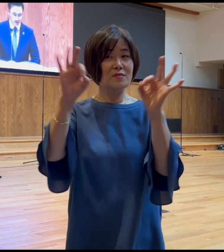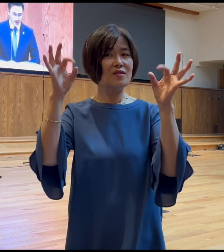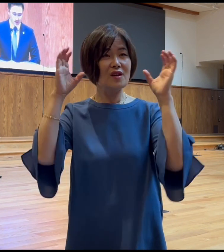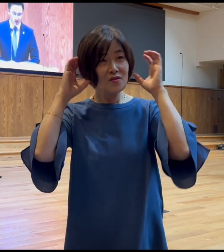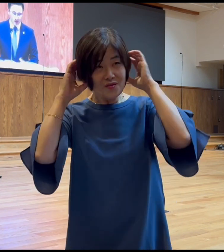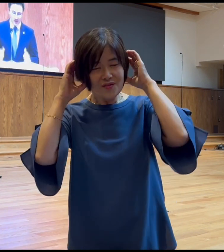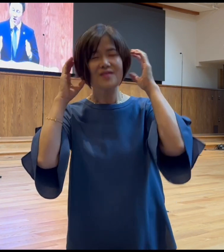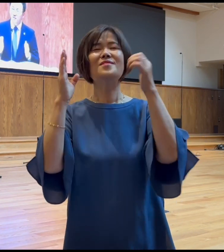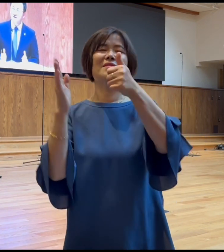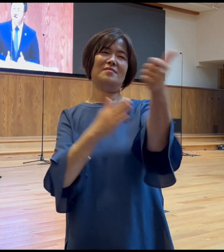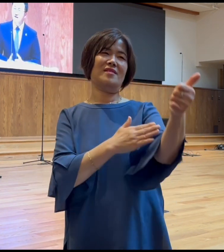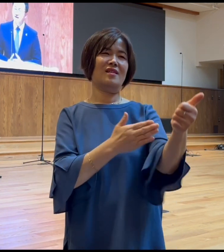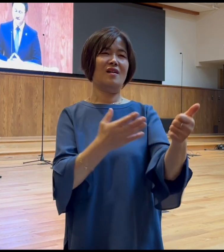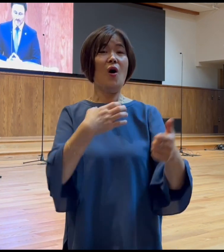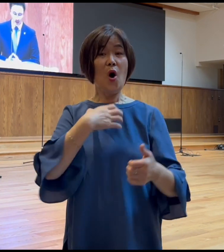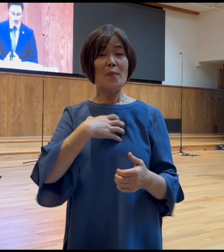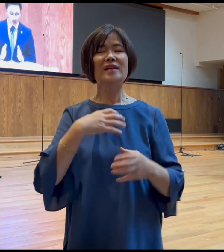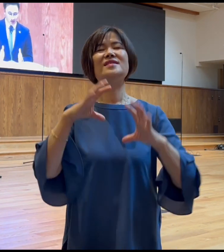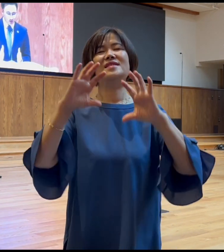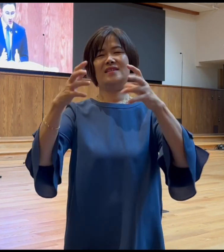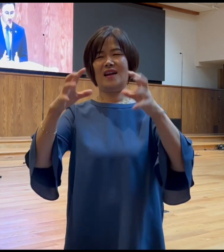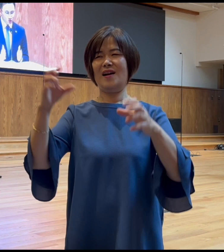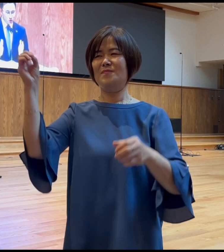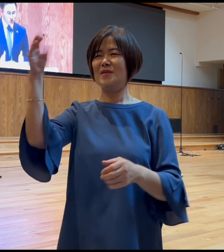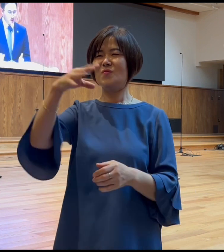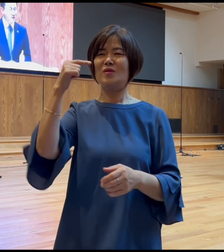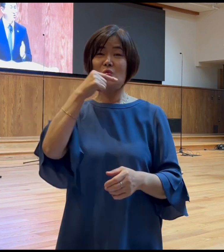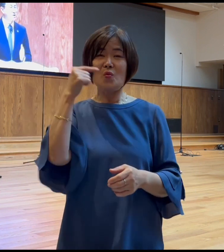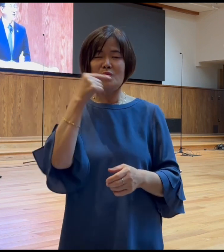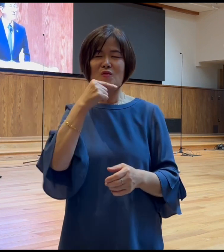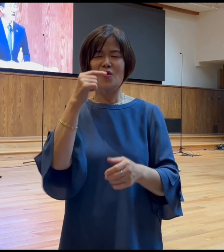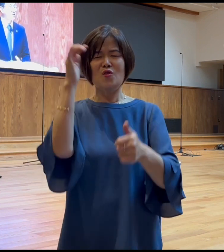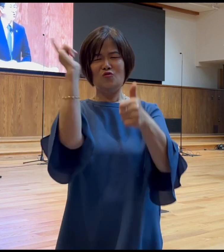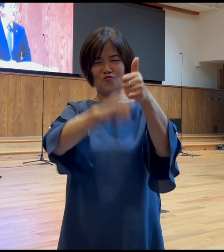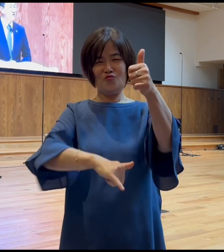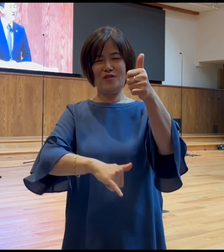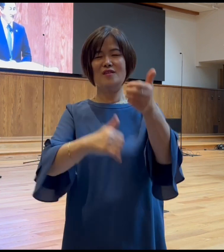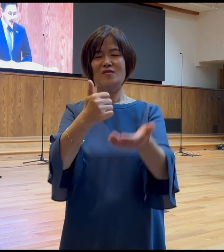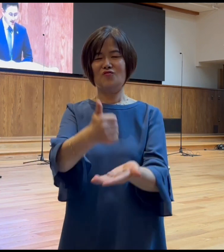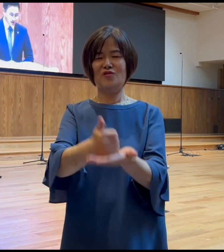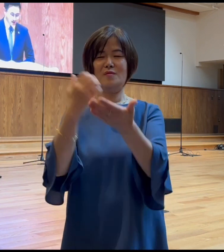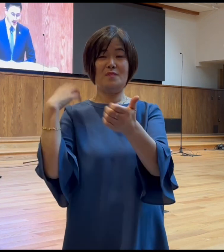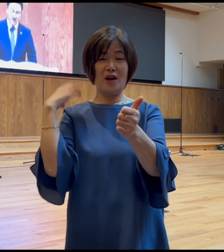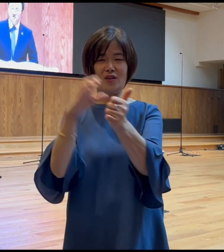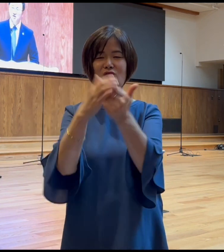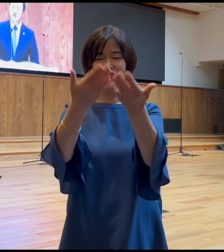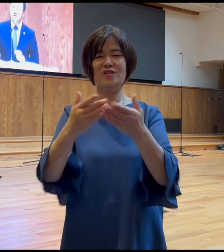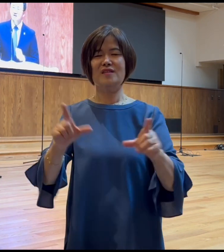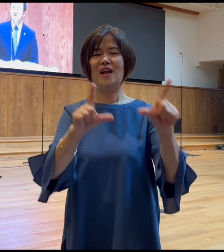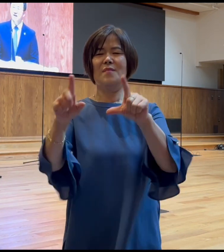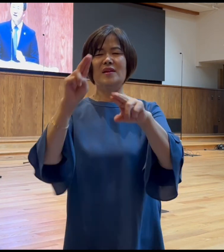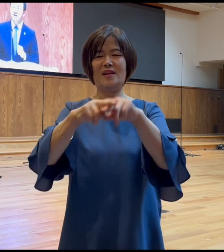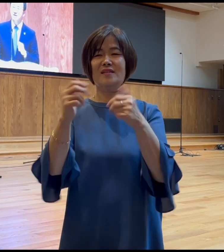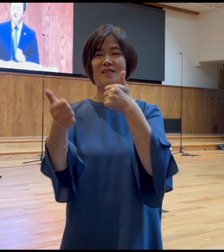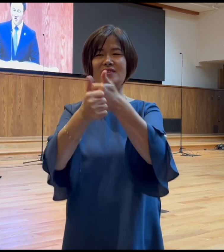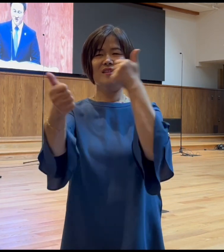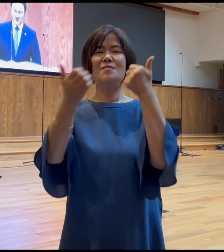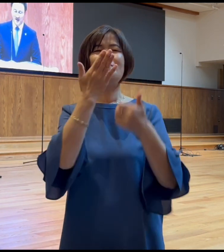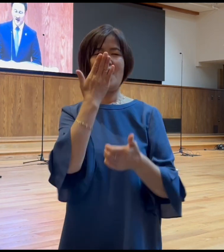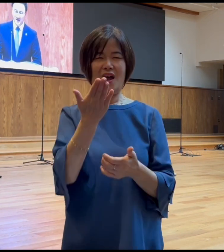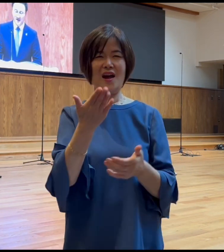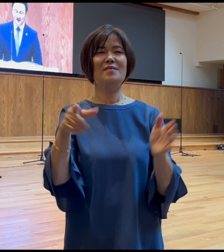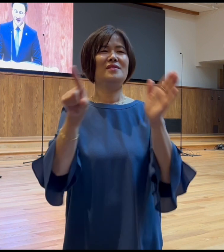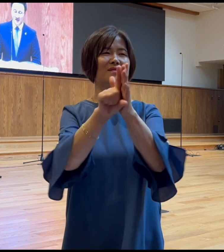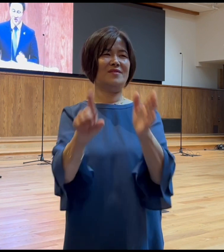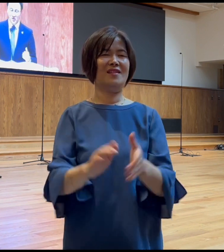바랍니다. 그럴 때 이 험한 세상, 빛과 소금으로 충실히 주님께서 맡겨주신 삶의 자리에서 승리하게 될